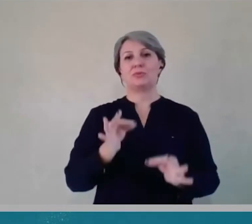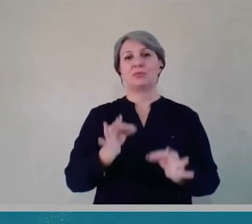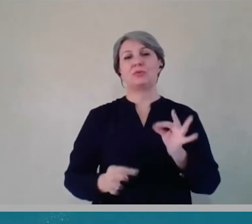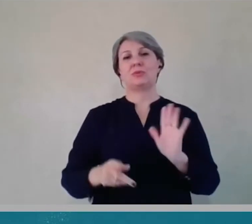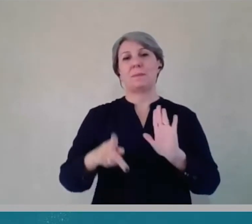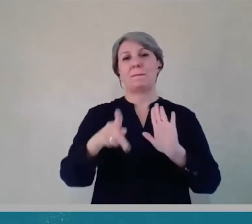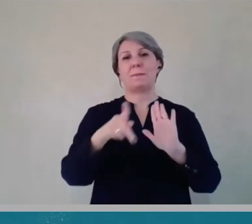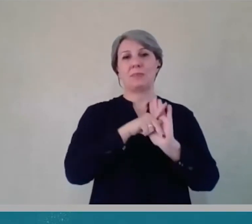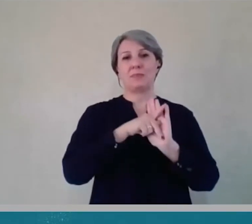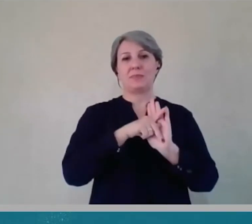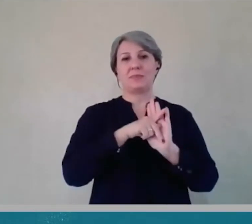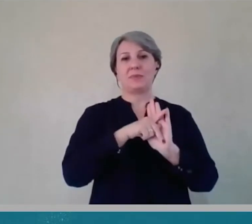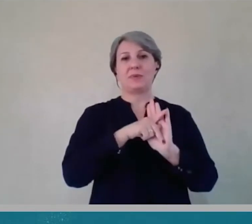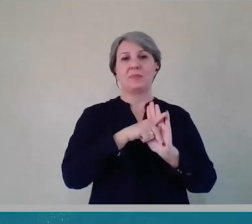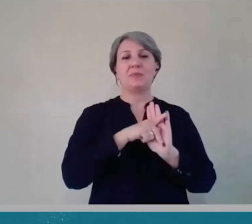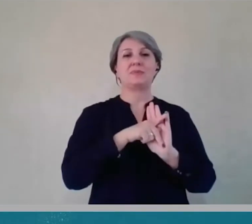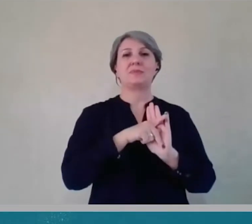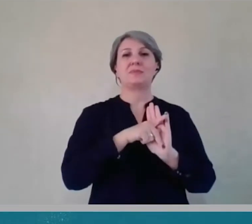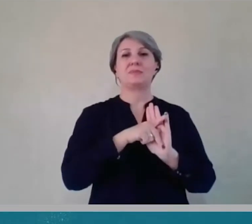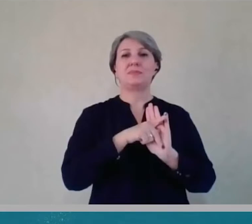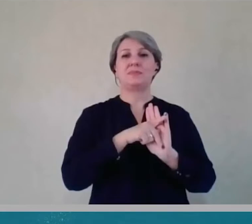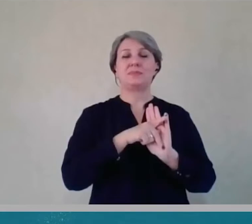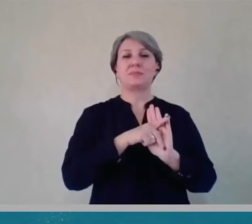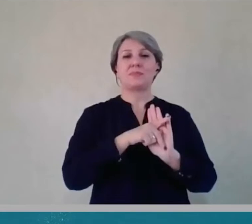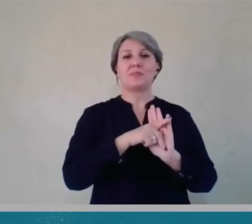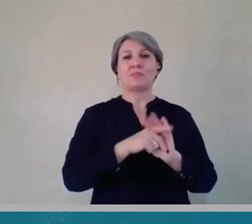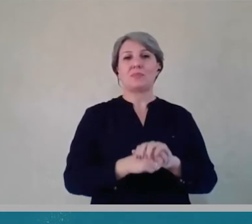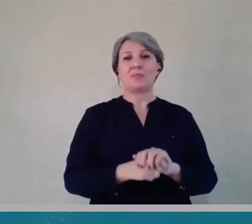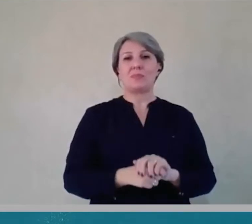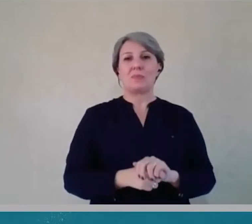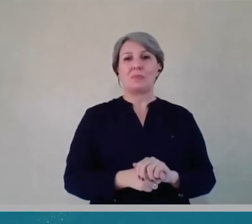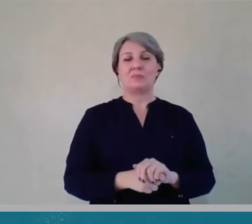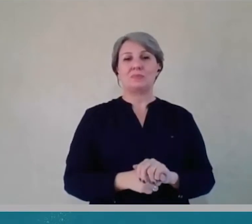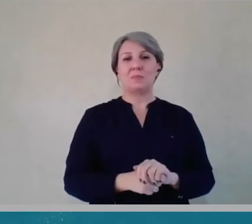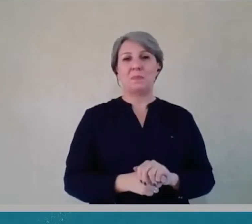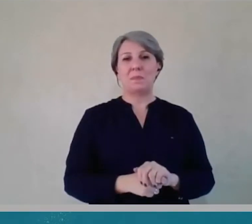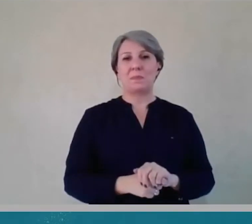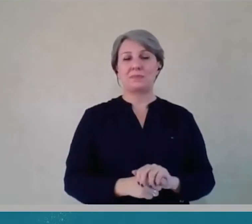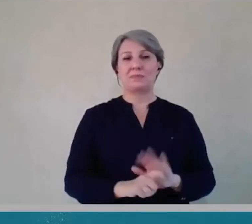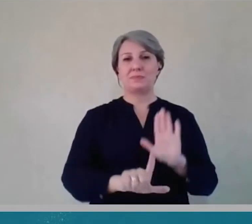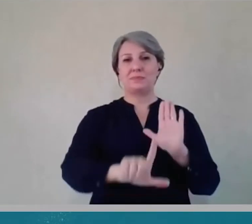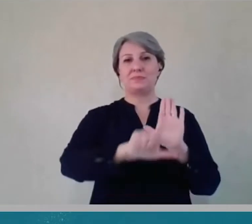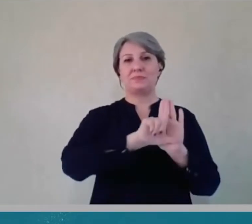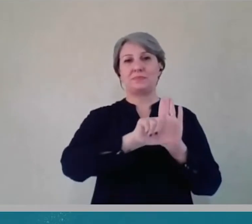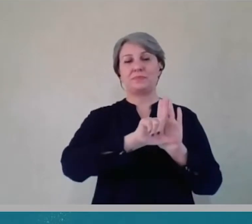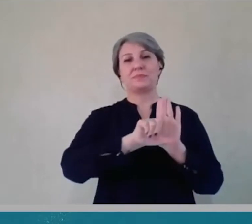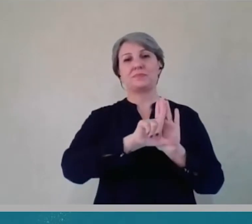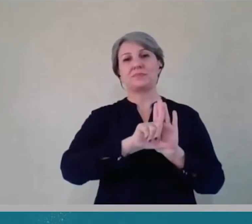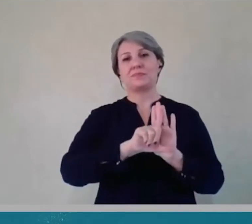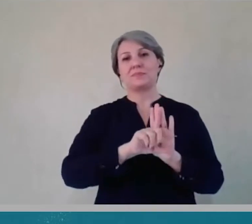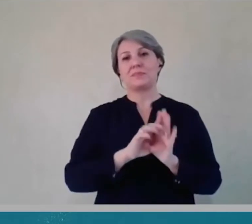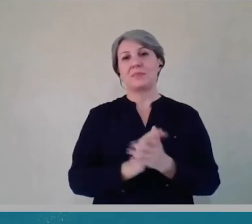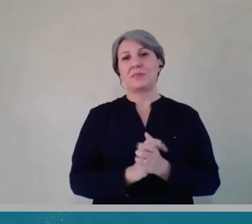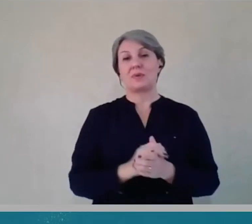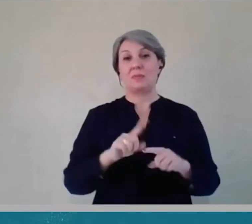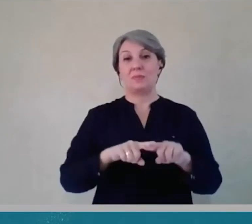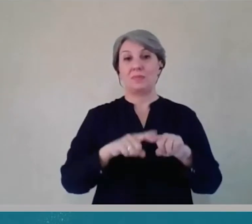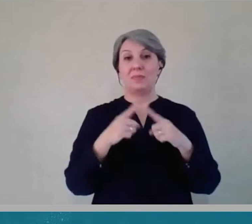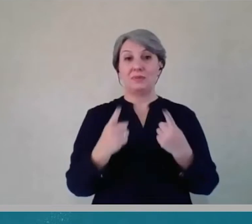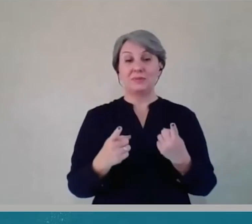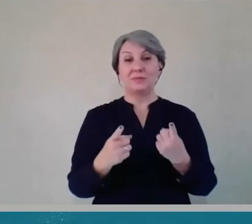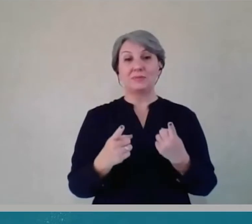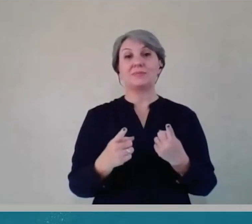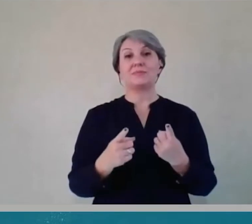a que é mediante a fé em Cristo, a justiça que procede de Deus baseada